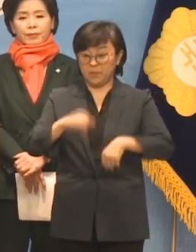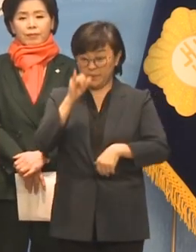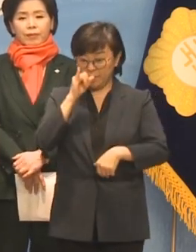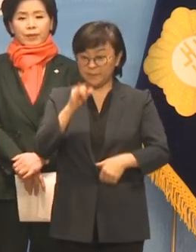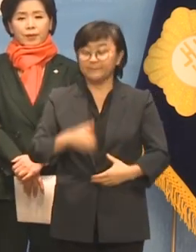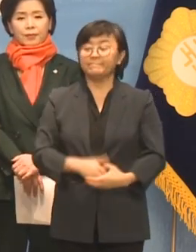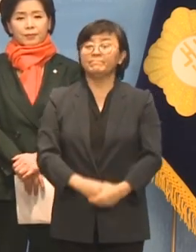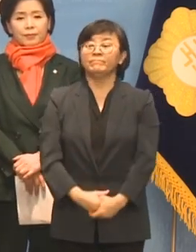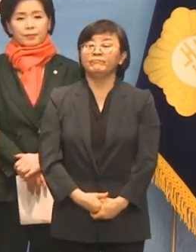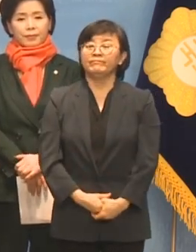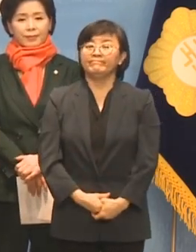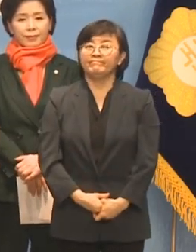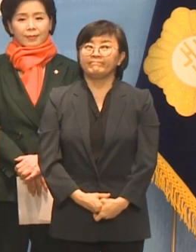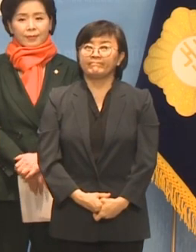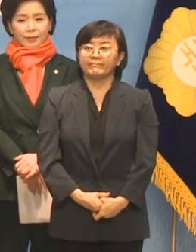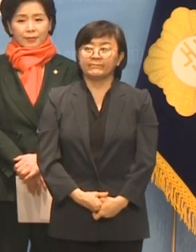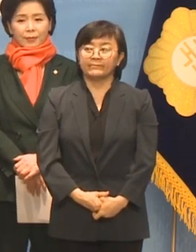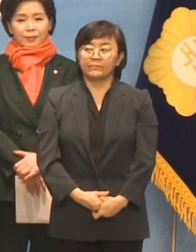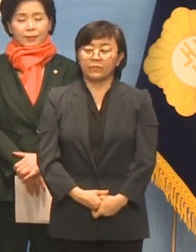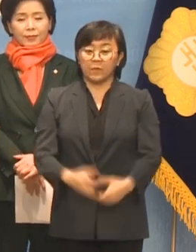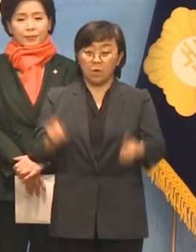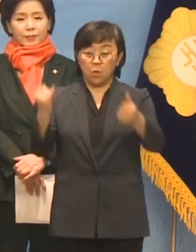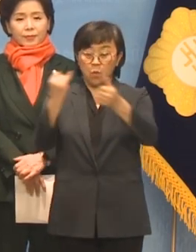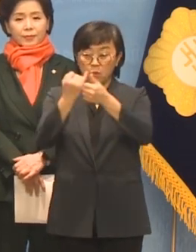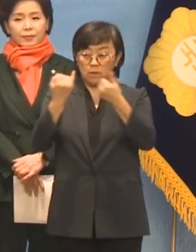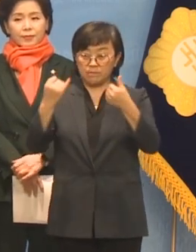마련되어야 하겠습니다. 혼인